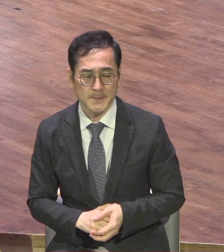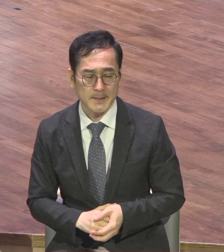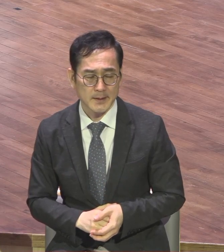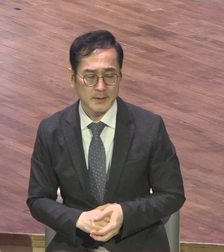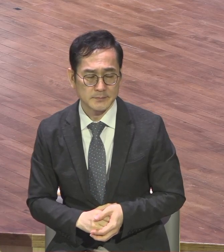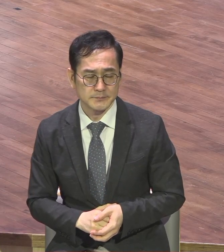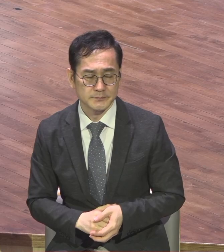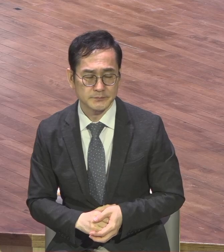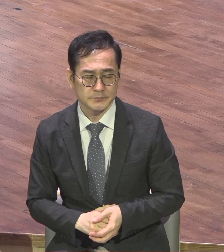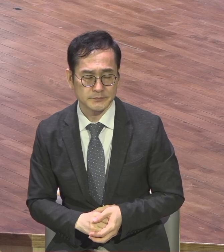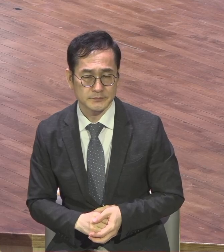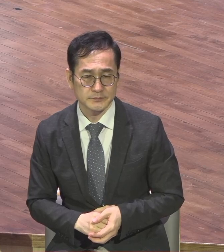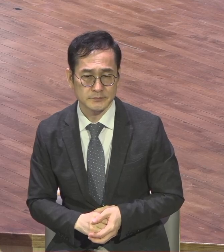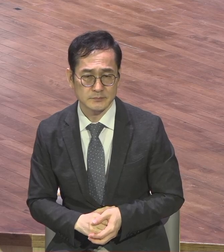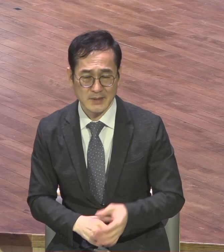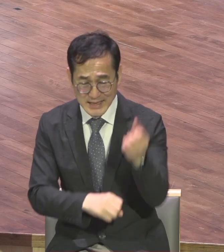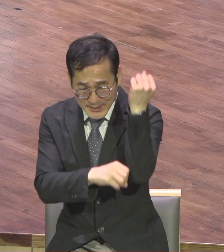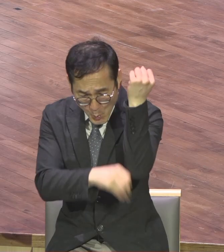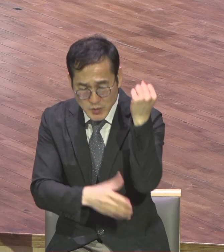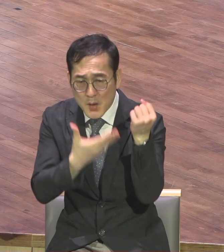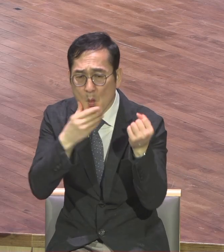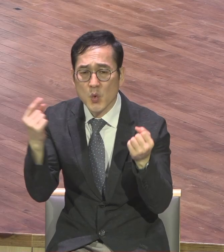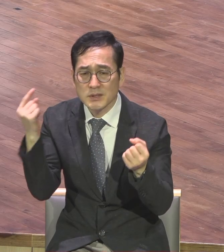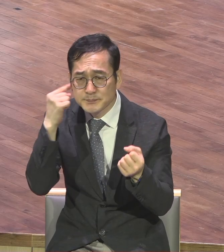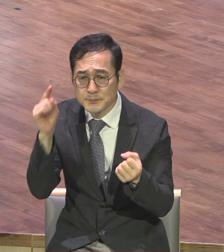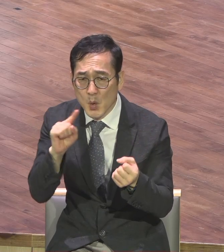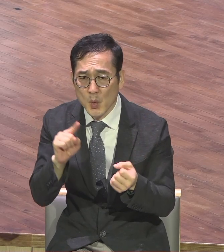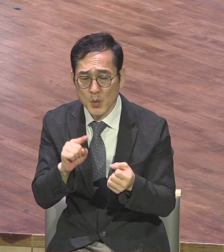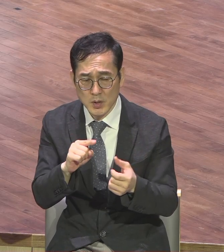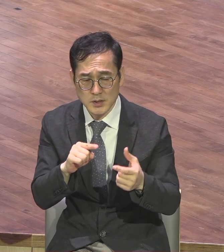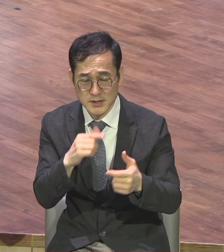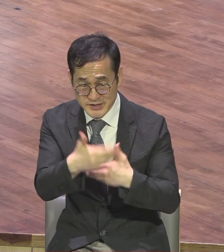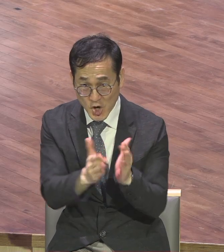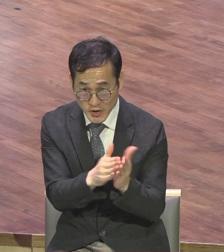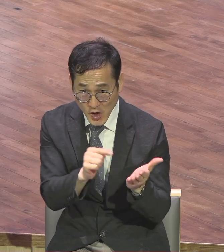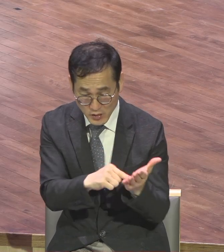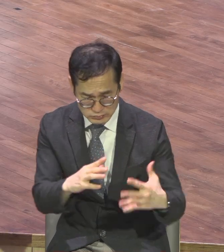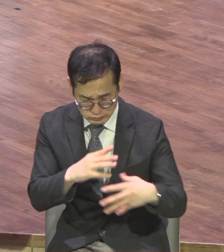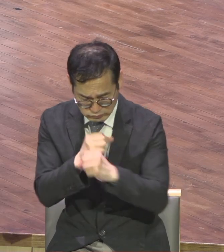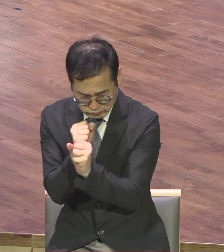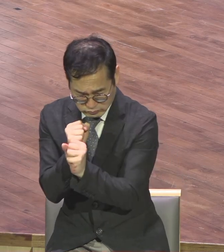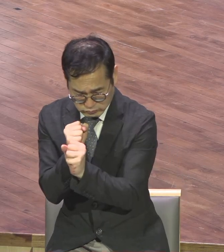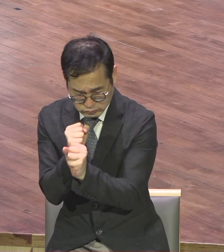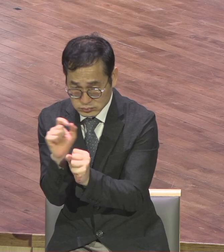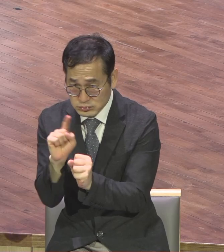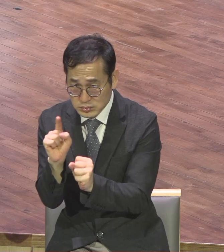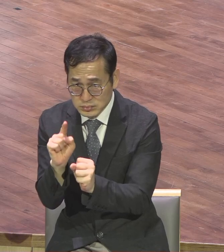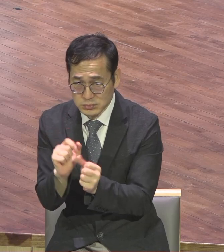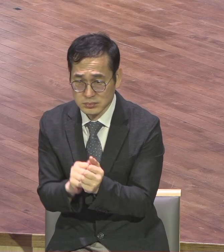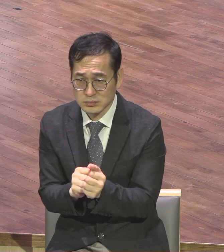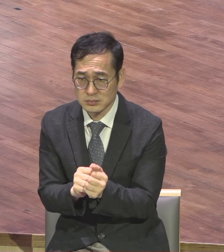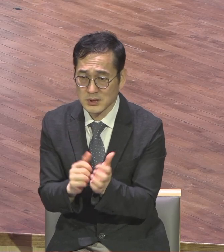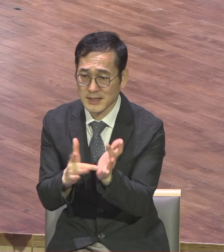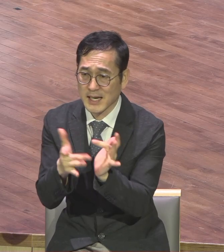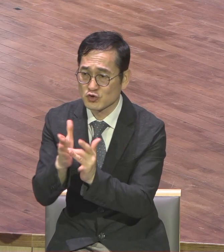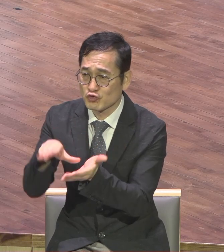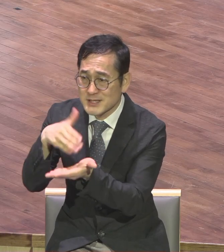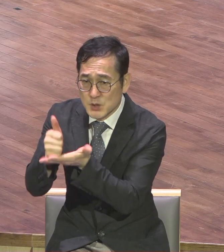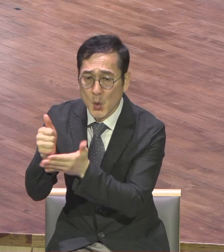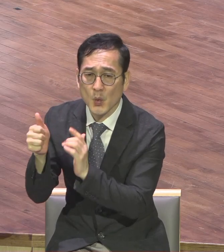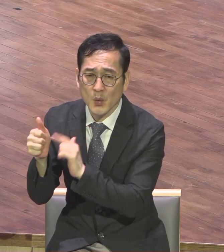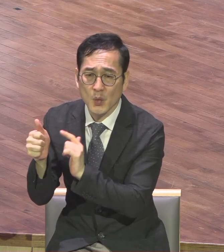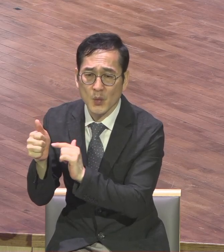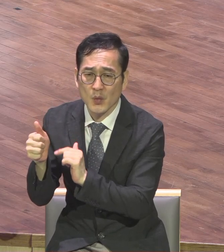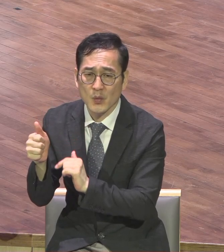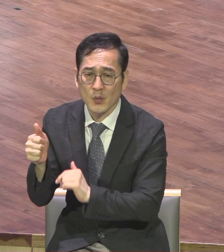이 원색적 복음 성경 66권이 말하는 이 복음을 짧은 시간에 말할 수밖에 없는 것이 저와 여러분이